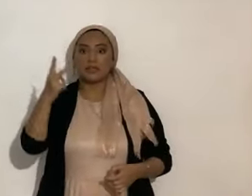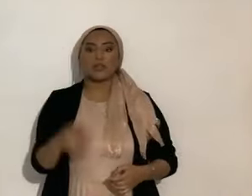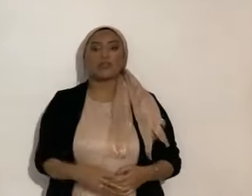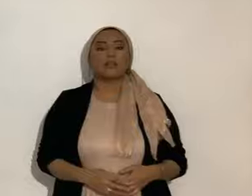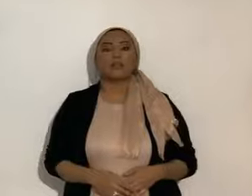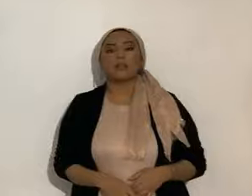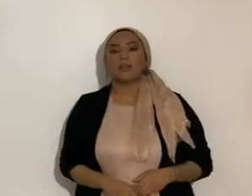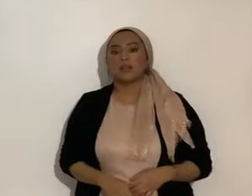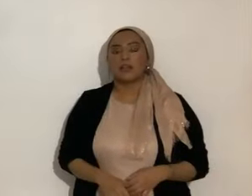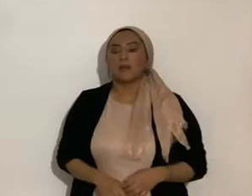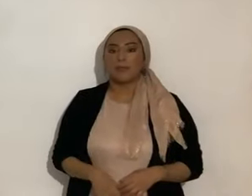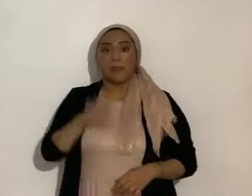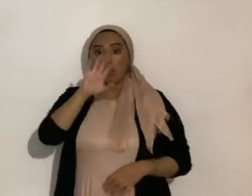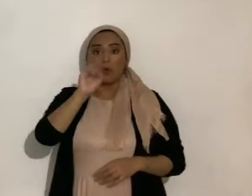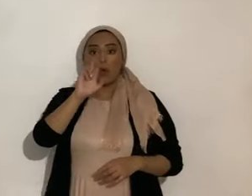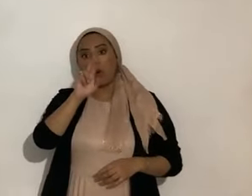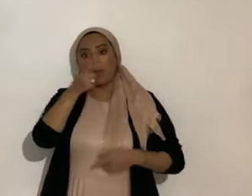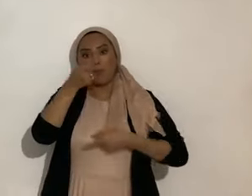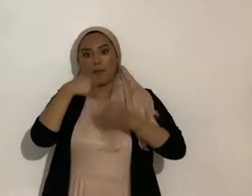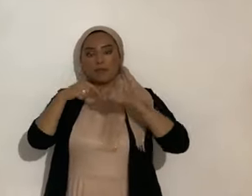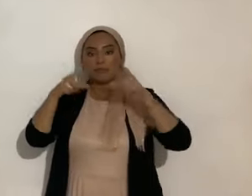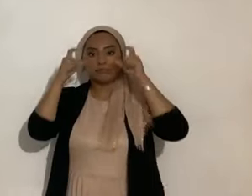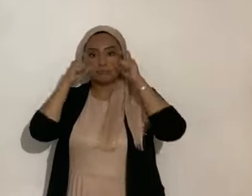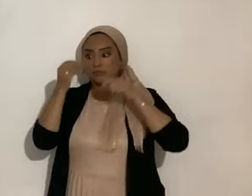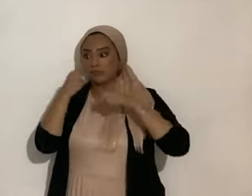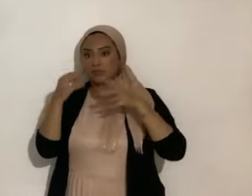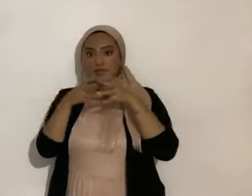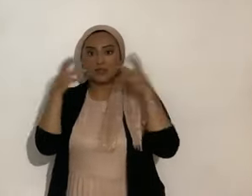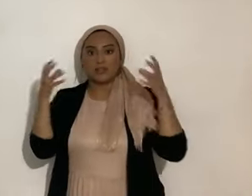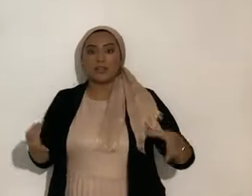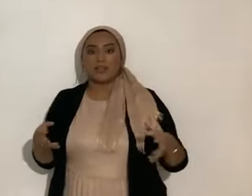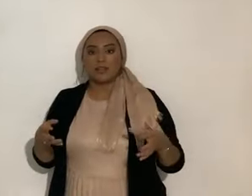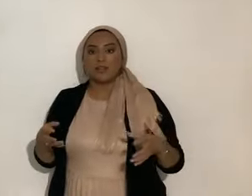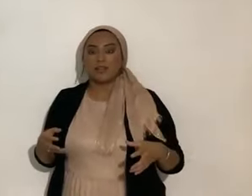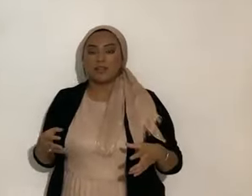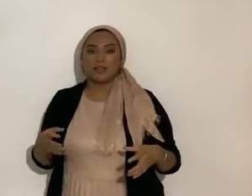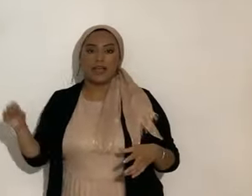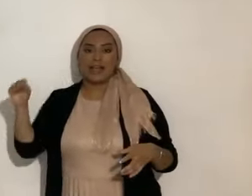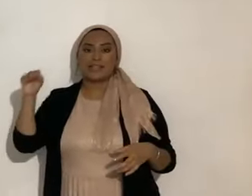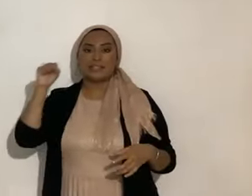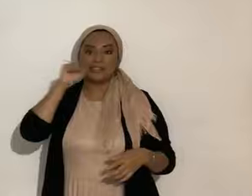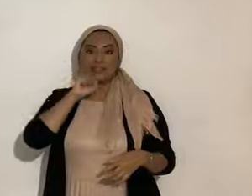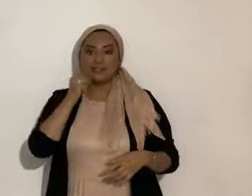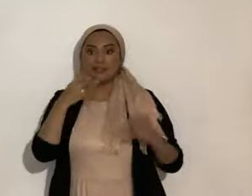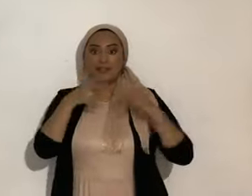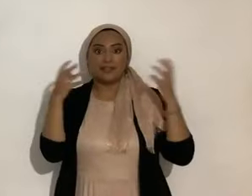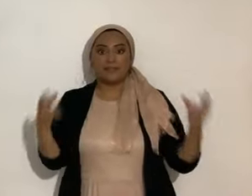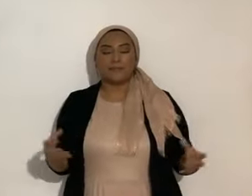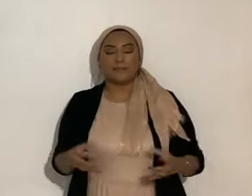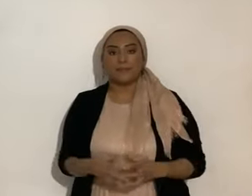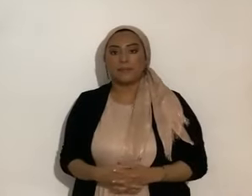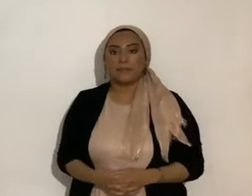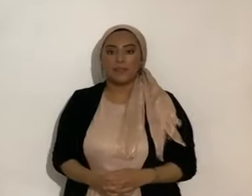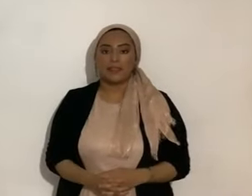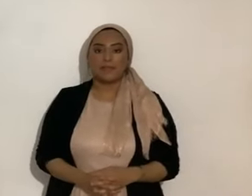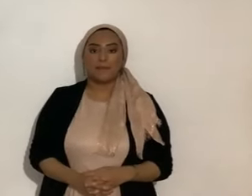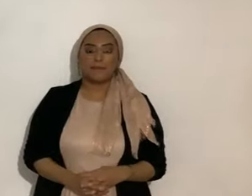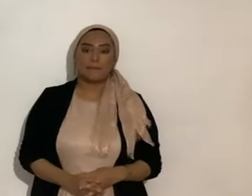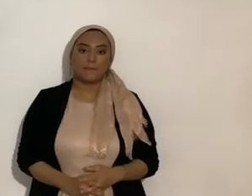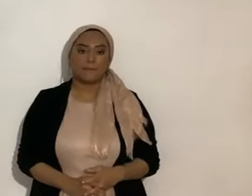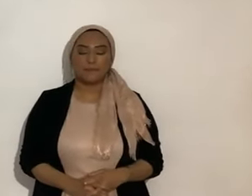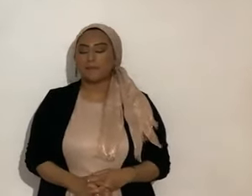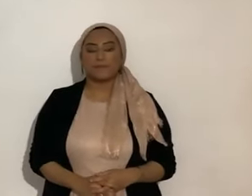te mejoró la vista física, comiste mucho jugo de zanahoria para la vitamina A, carotenos para la vista,